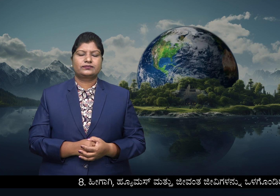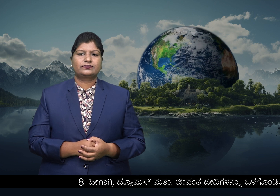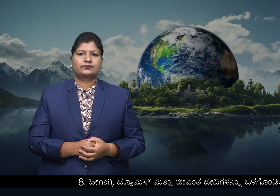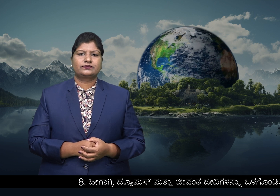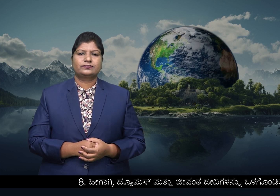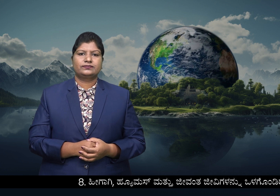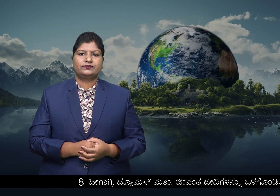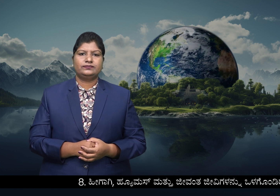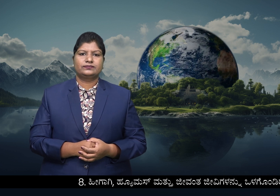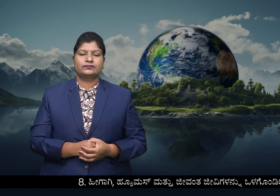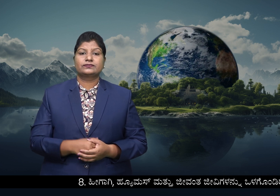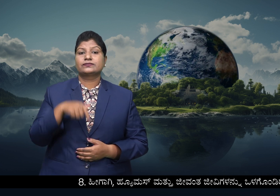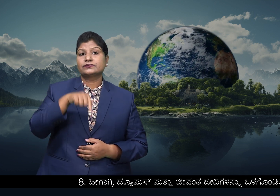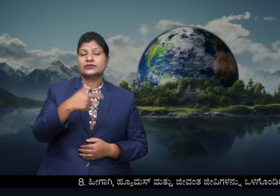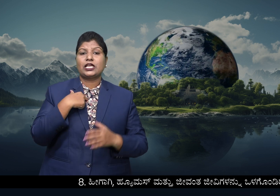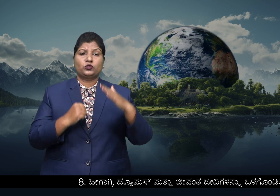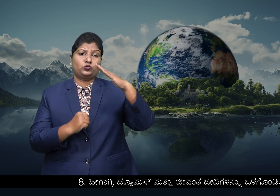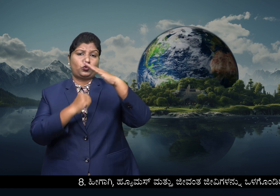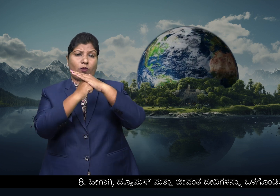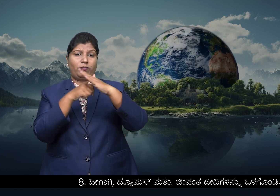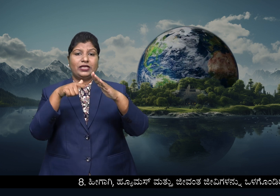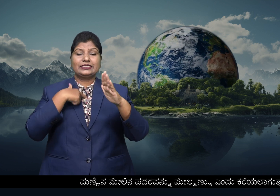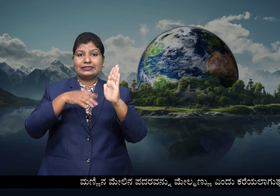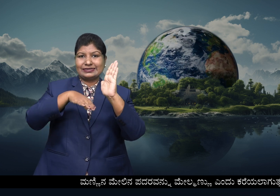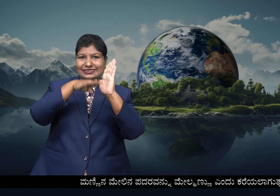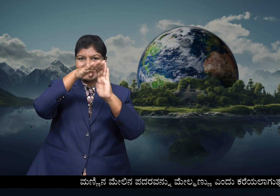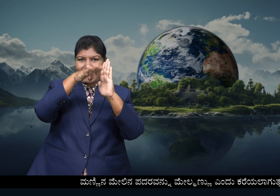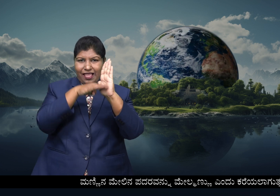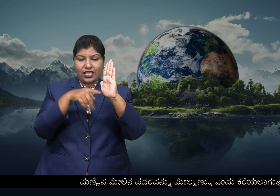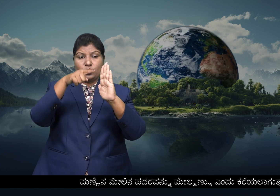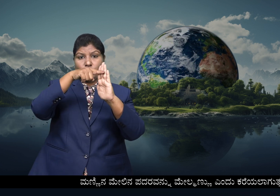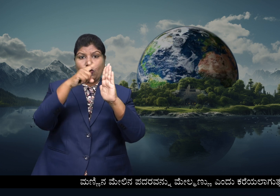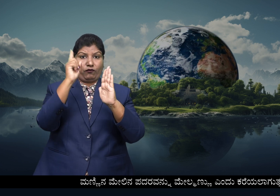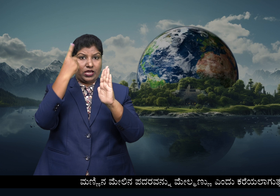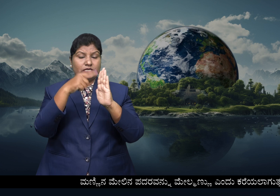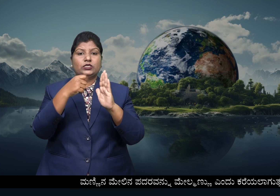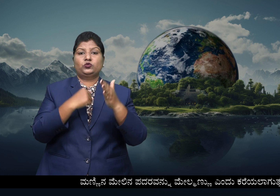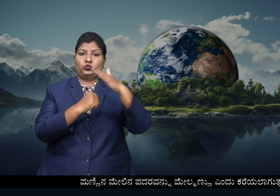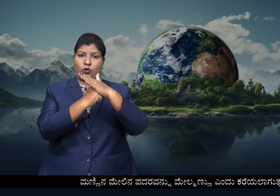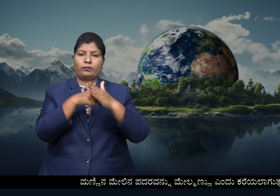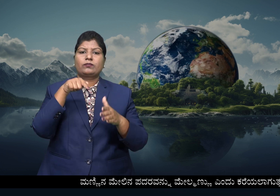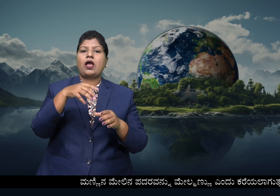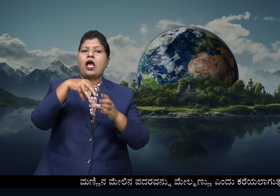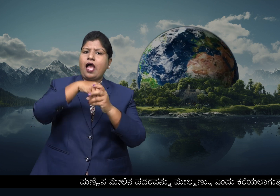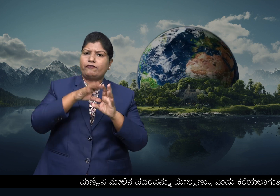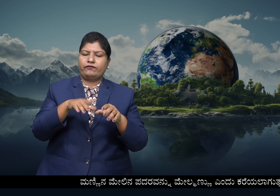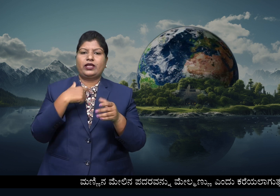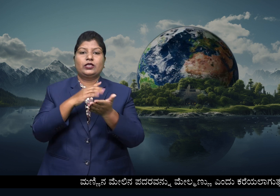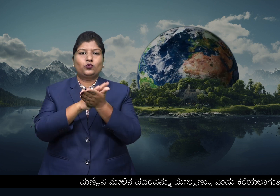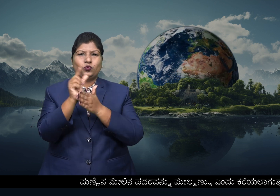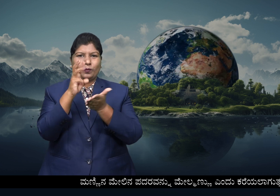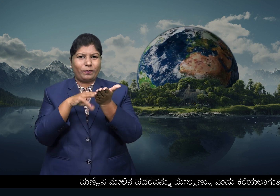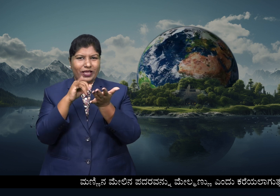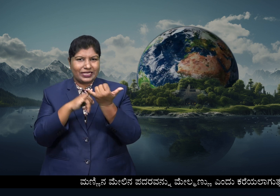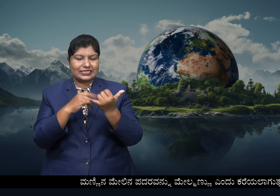ಹೀಗಾಗಿ ಹ್ಯೂಮಸ್ ಮತ್ತು ಜೀವಂತ ಜೀವಿಗಳನ್ನು ಒಳಗೊಂಡಿರುವ ಮಣ್ಣಿನ ಮೇಲ್ಮೈನ ಪದರವನ್ನು ಮೇಲ್ಮಣ್ಣು ಎಂದು ಕರೆಯಲಾಗುತ್ತದೆ.